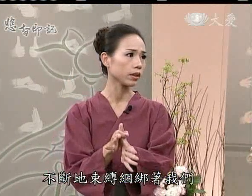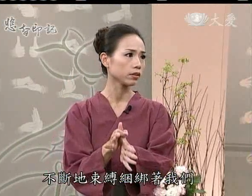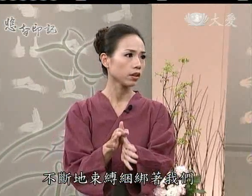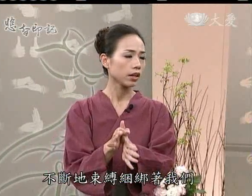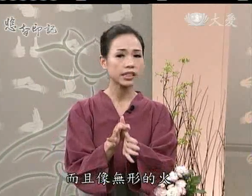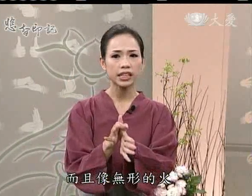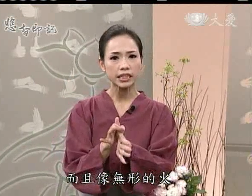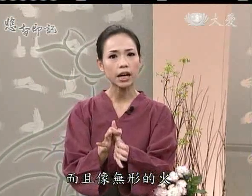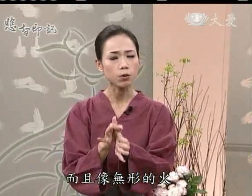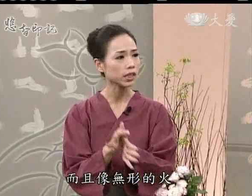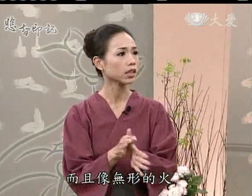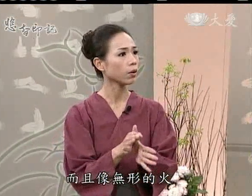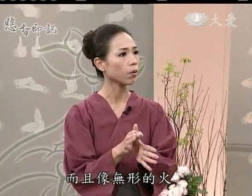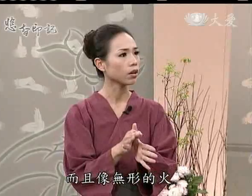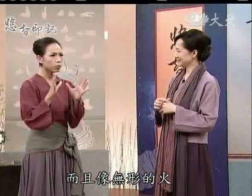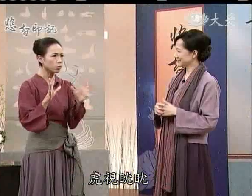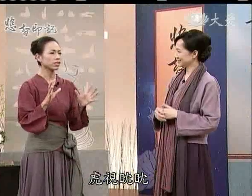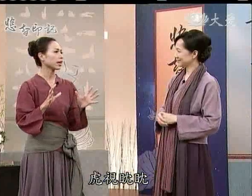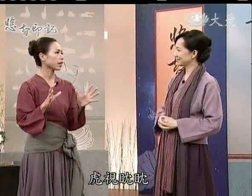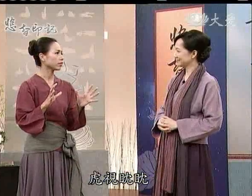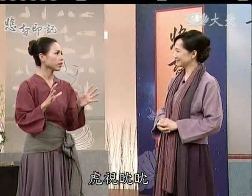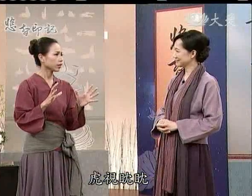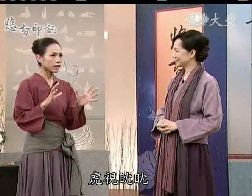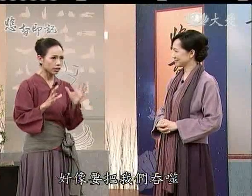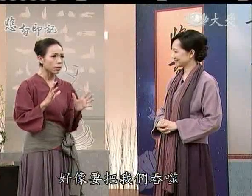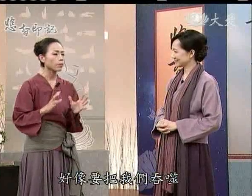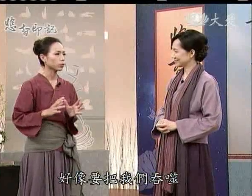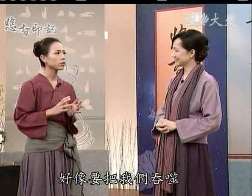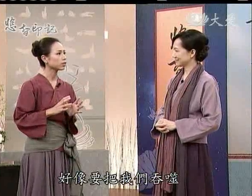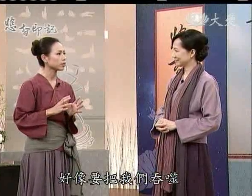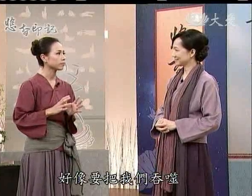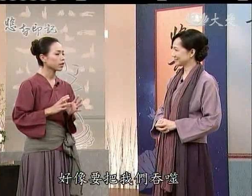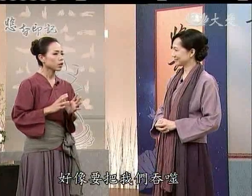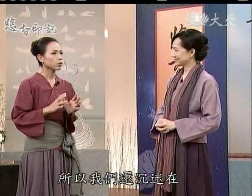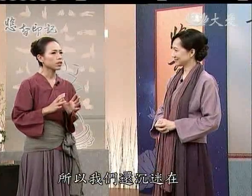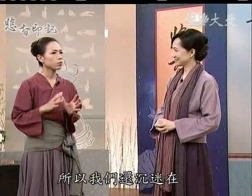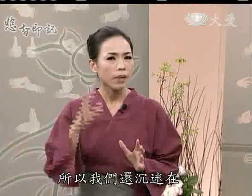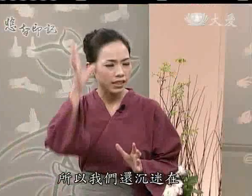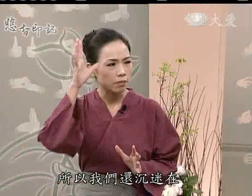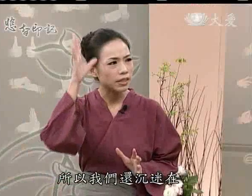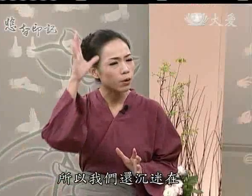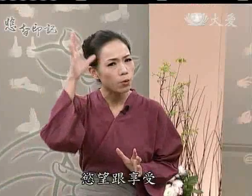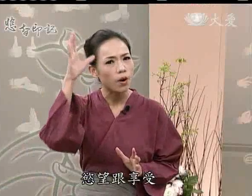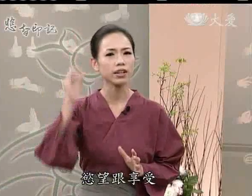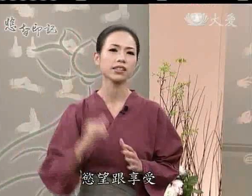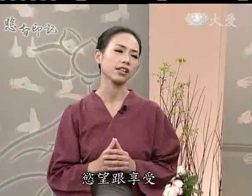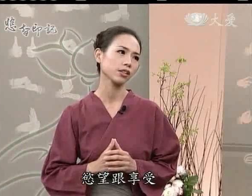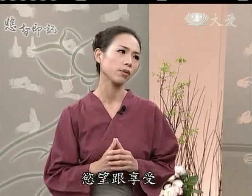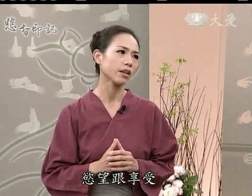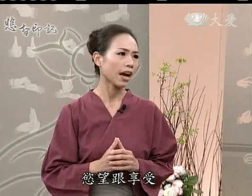对啊， 而且像无形的火，虎视眈眈，好像要把我们吞噬，所以我们还沉迷在欲望跟享受，还